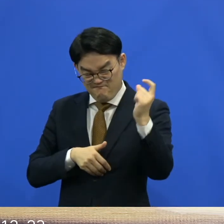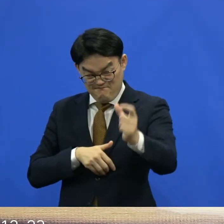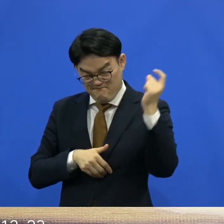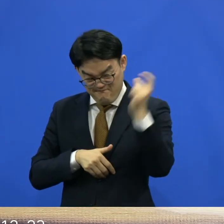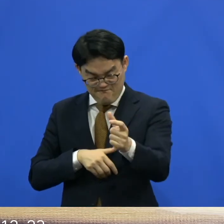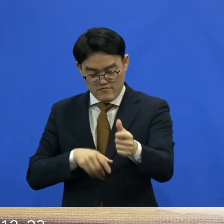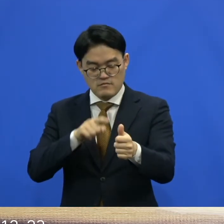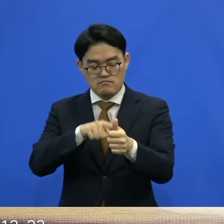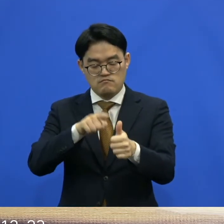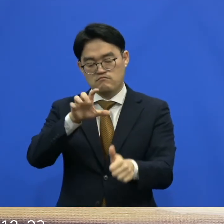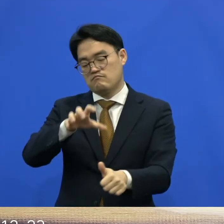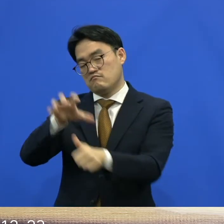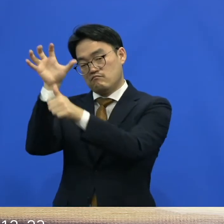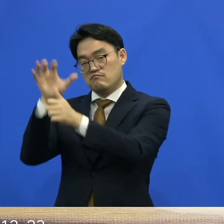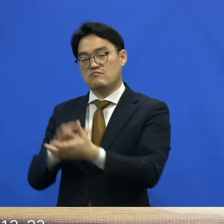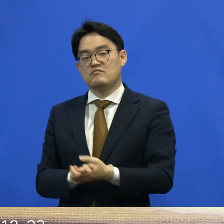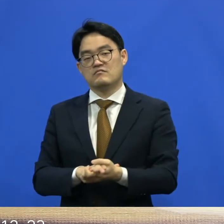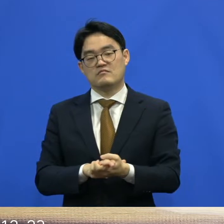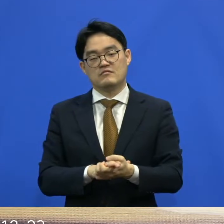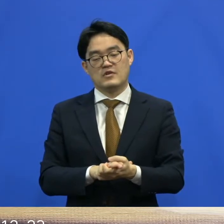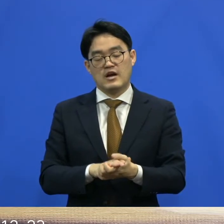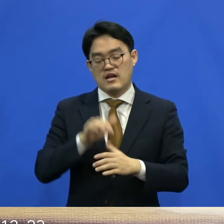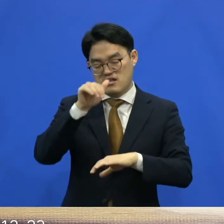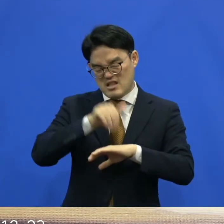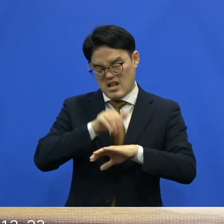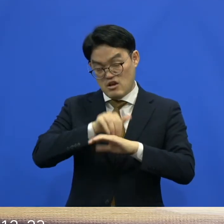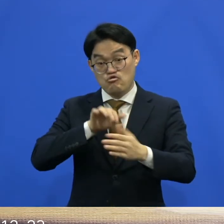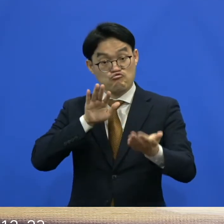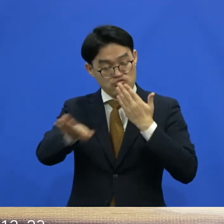내가 순금같이 나오리라.